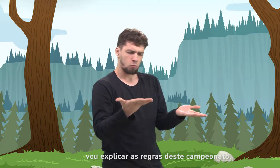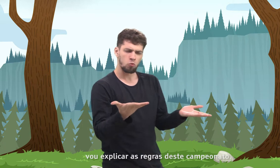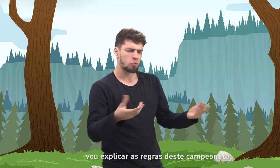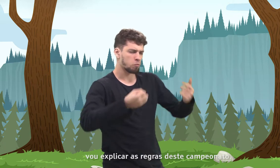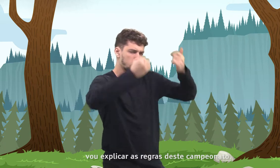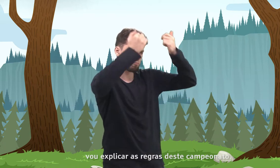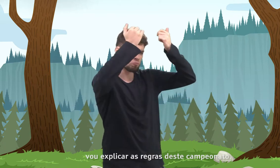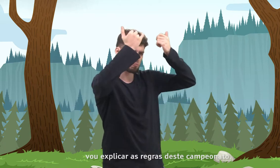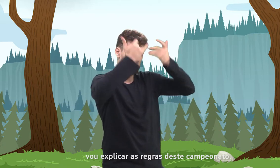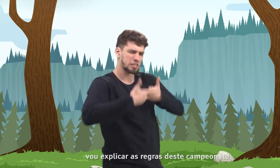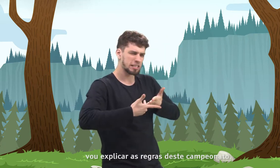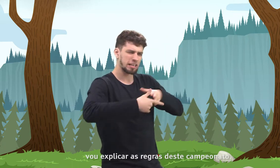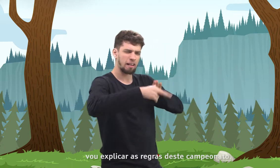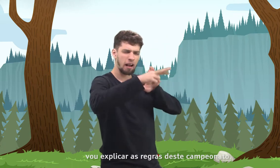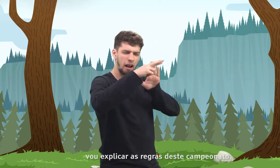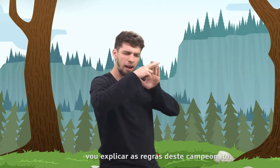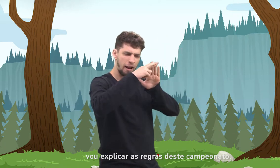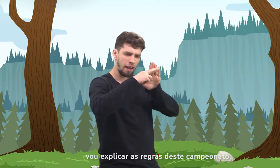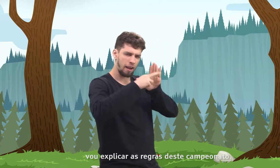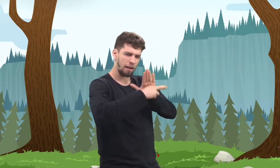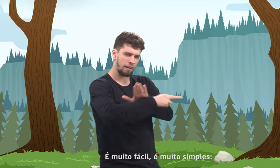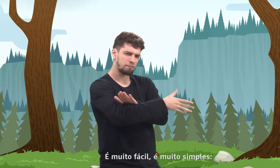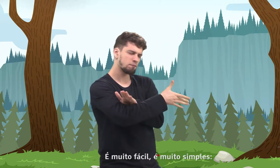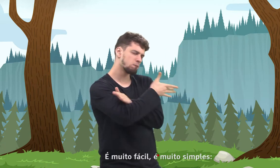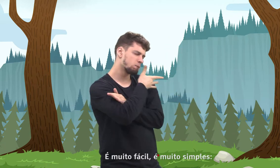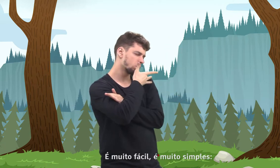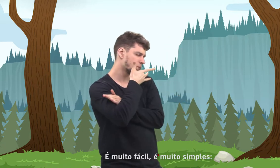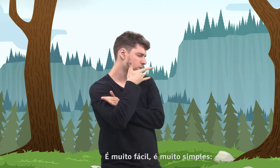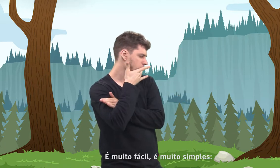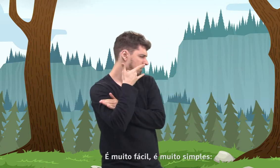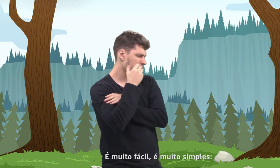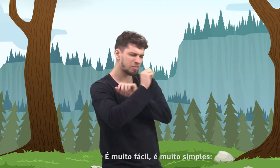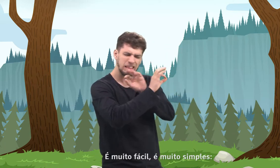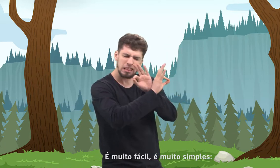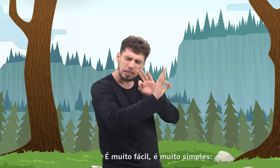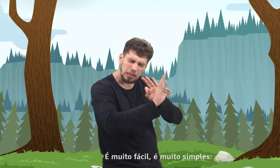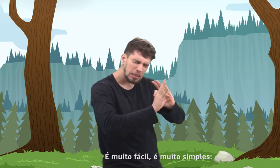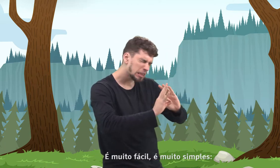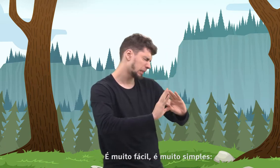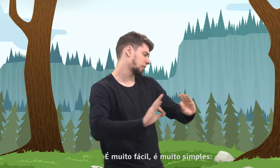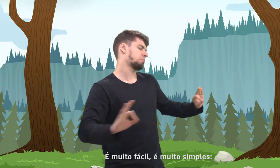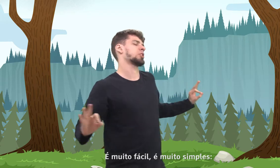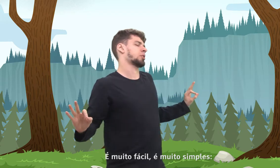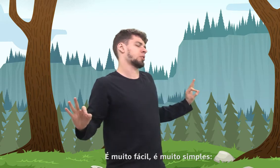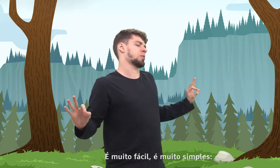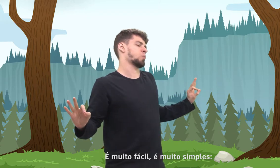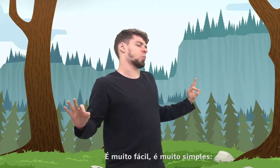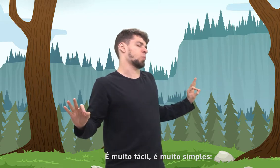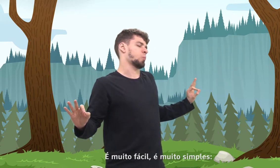explicar as regras neste campeonato é muito fácil é muito simples